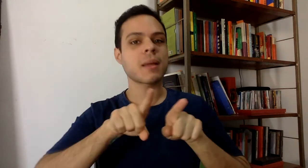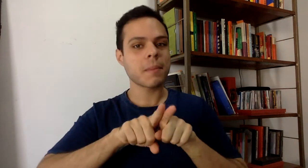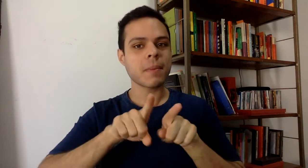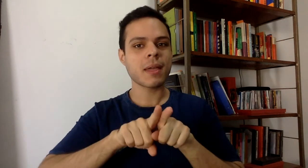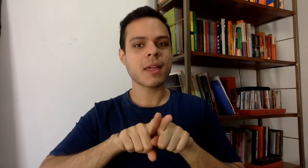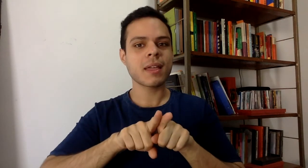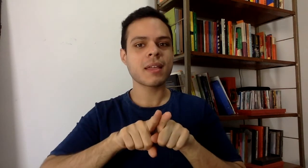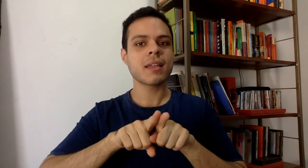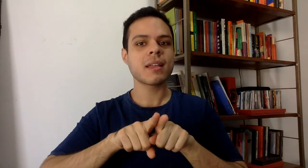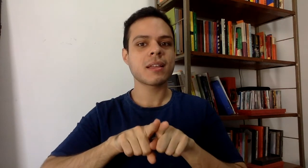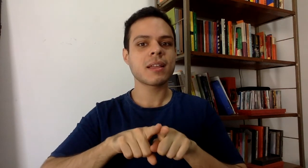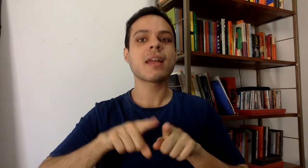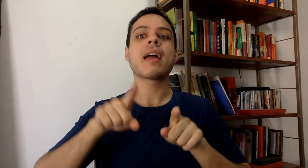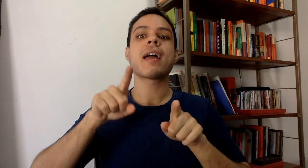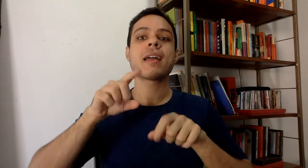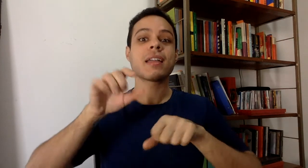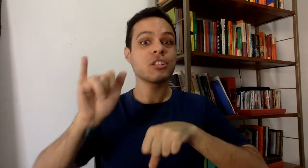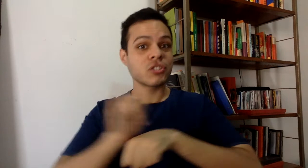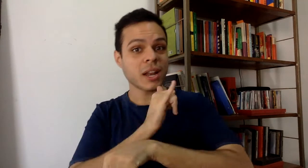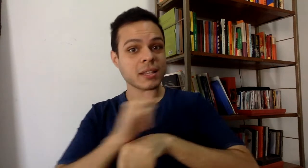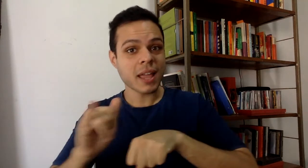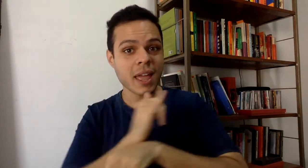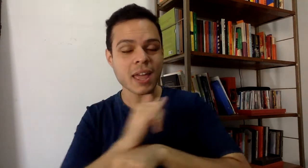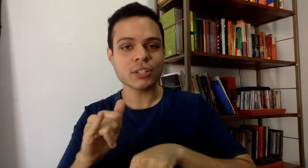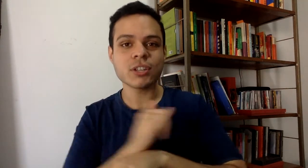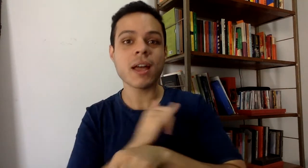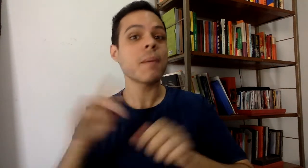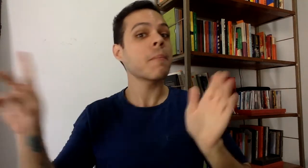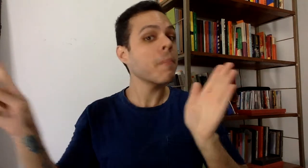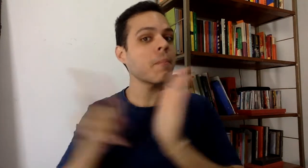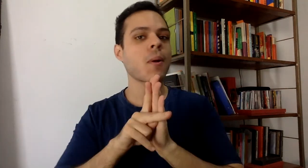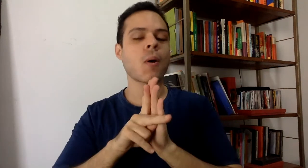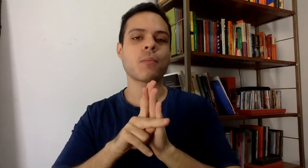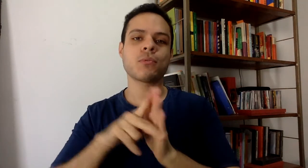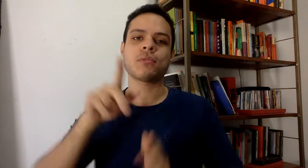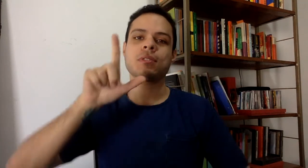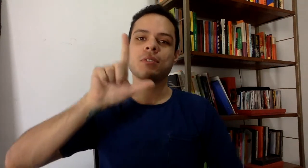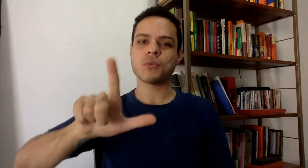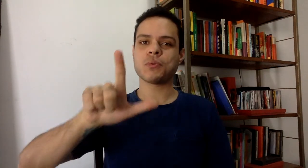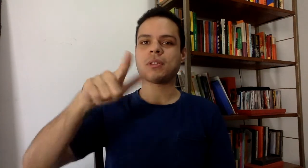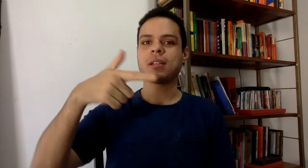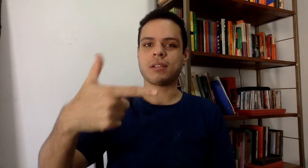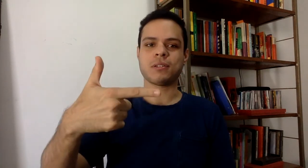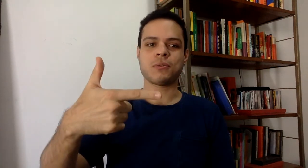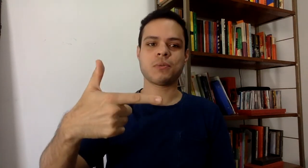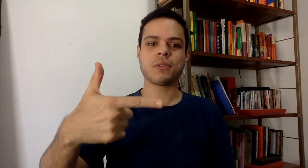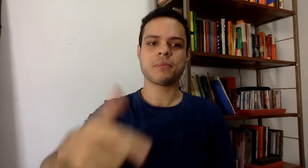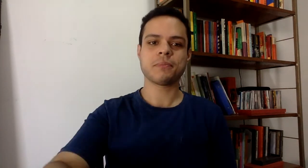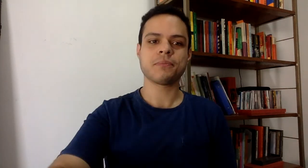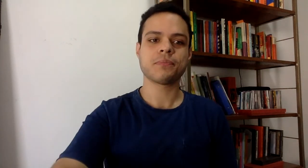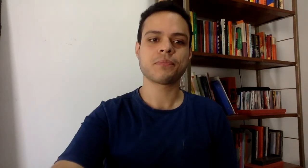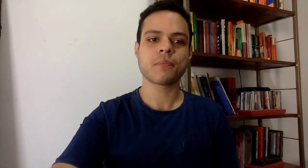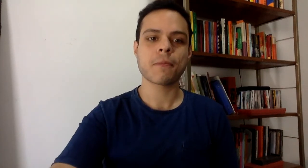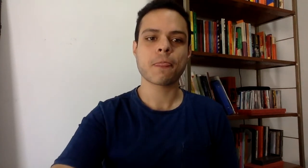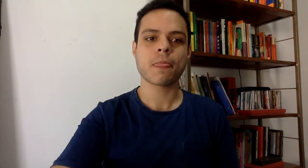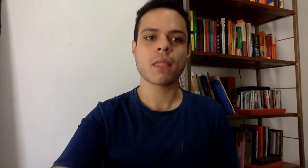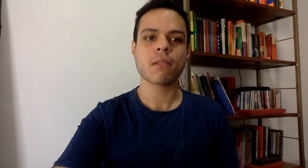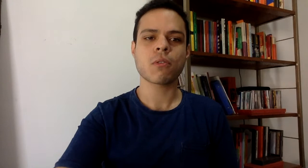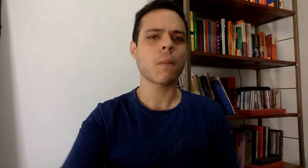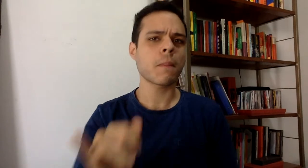a metodologia e as estratégias para o ensino da segunda língua são específicas de segunda